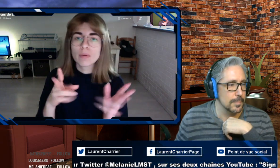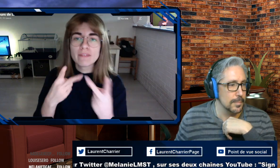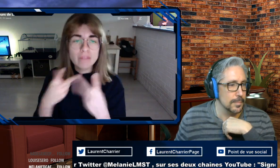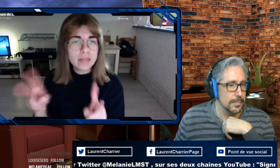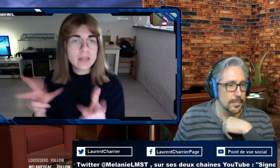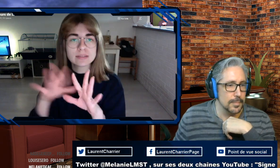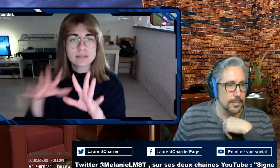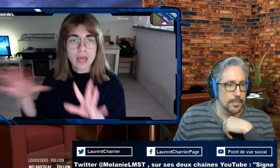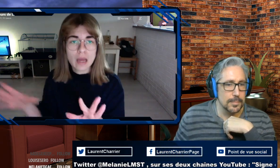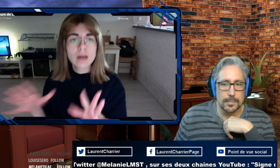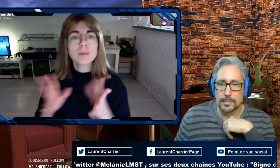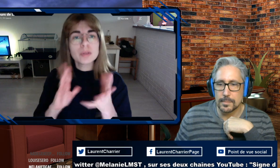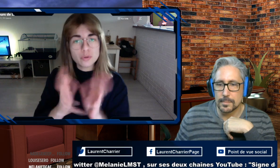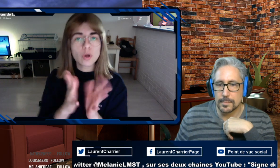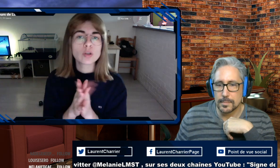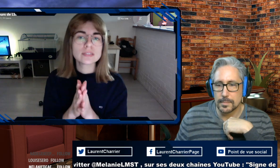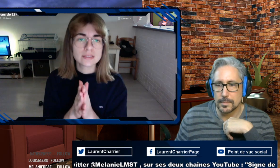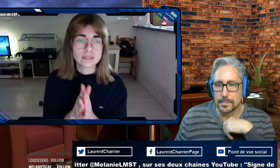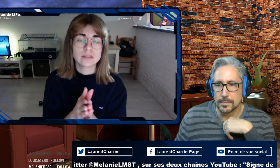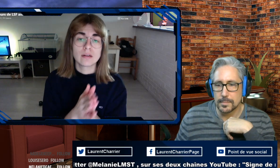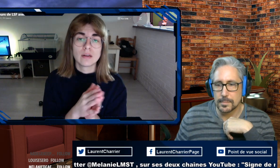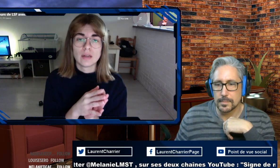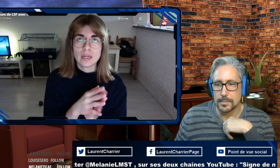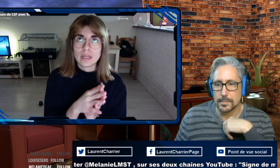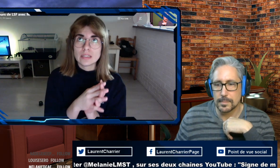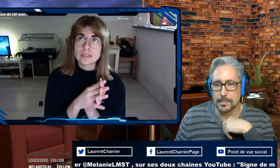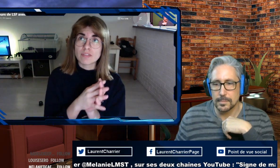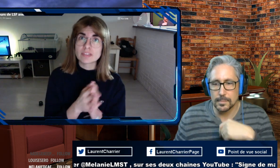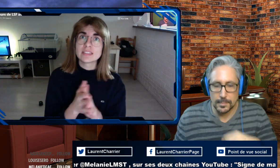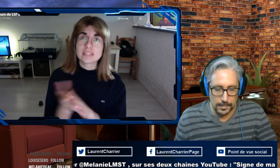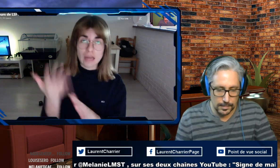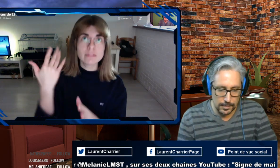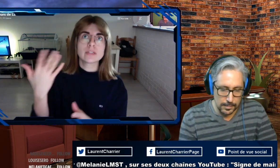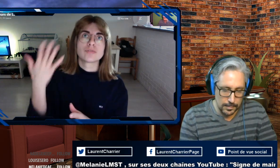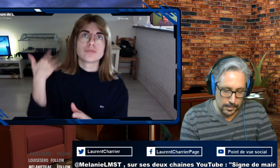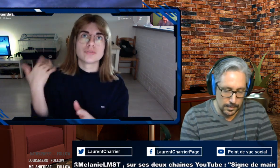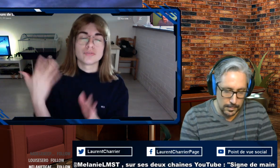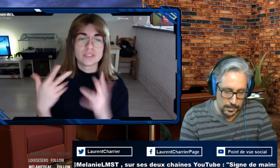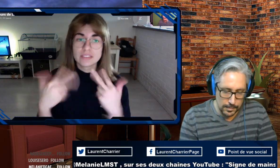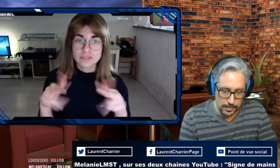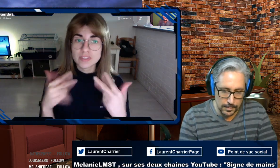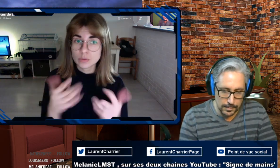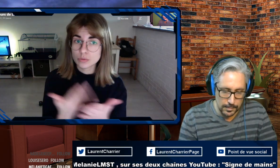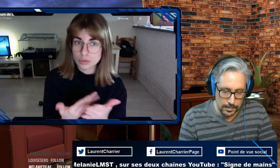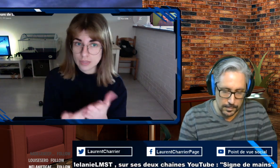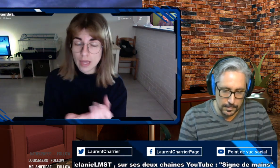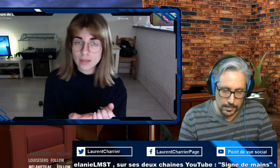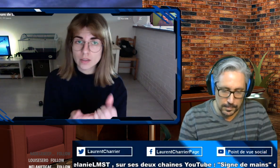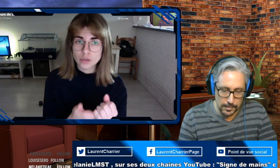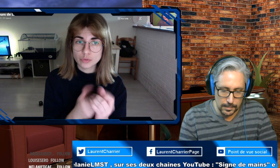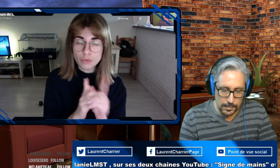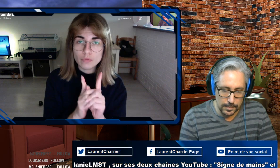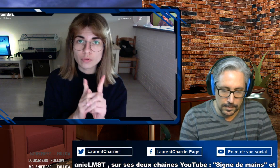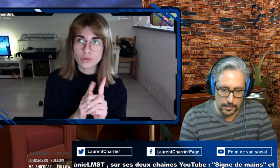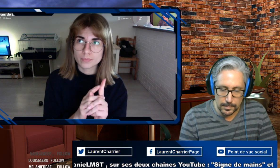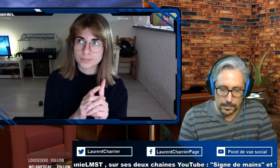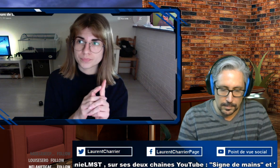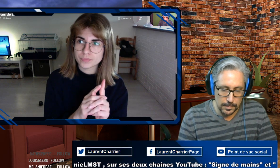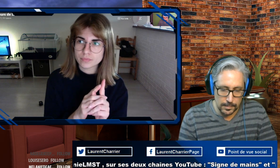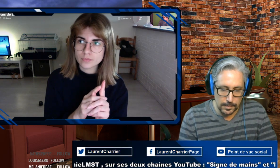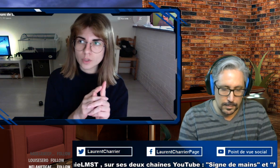pays, les villes, etc. Mais que un des signes. Et ça fait des années que je fais des vidéos sur ça. Sauf